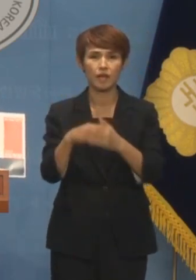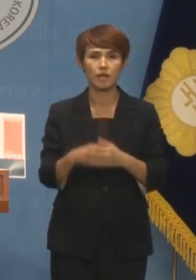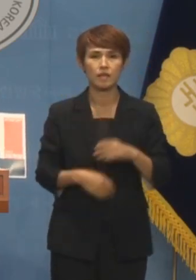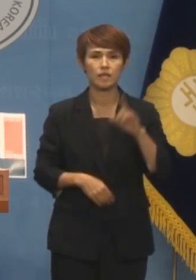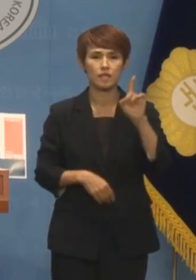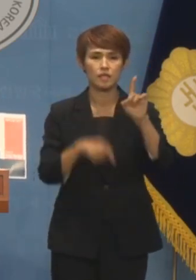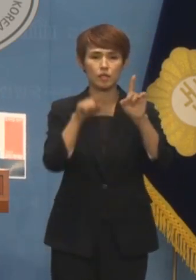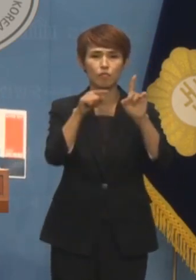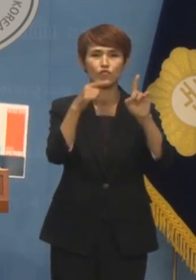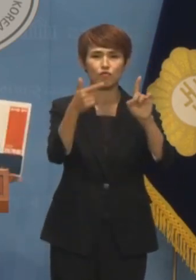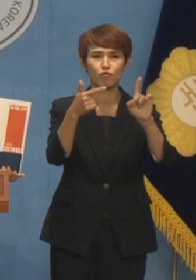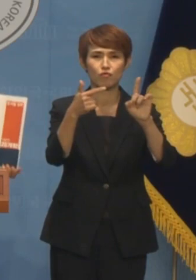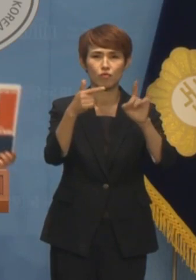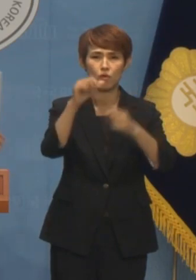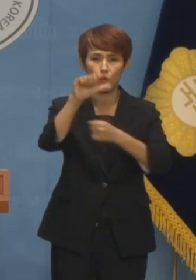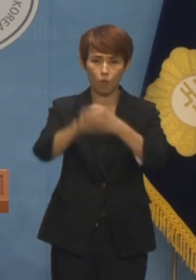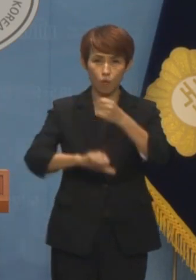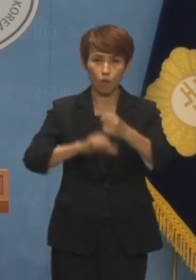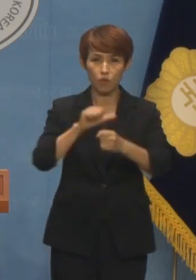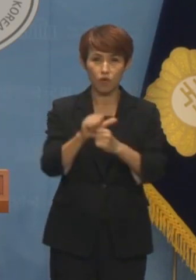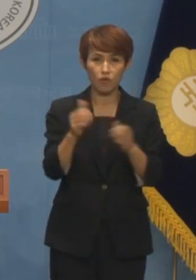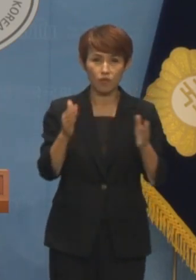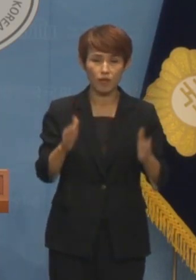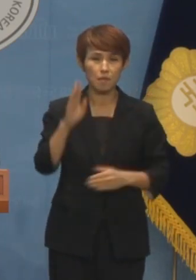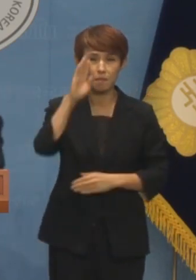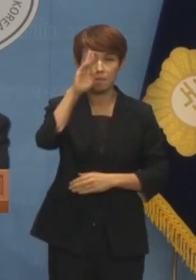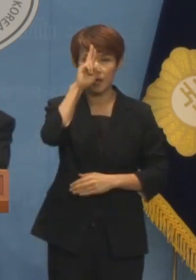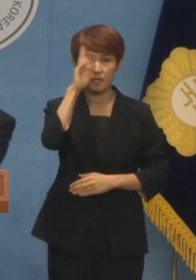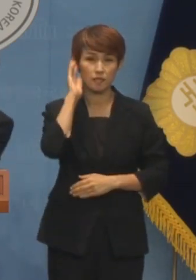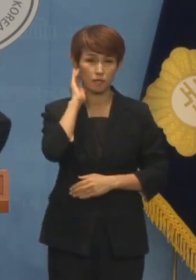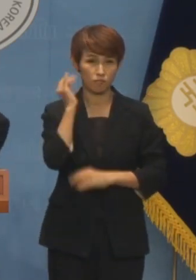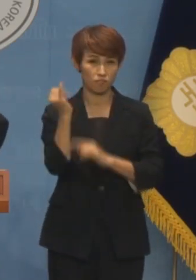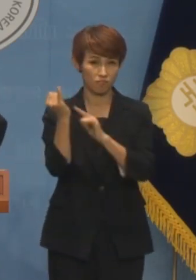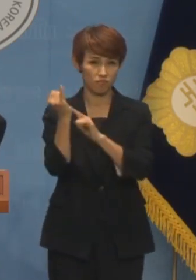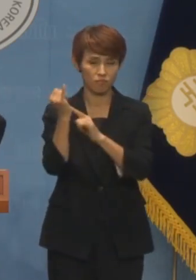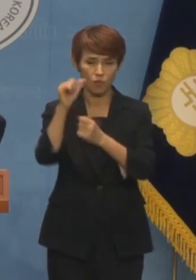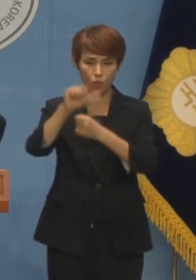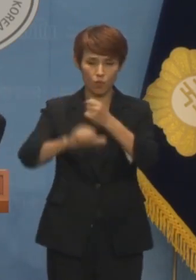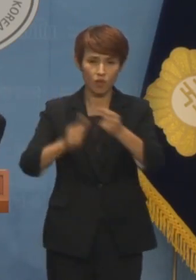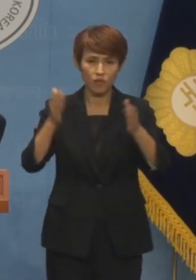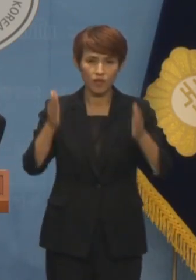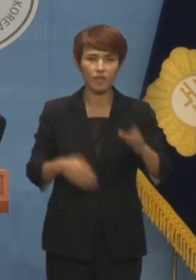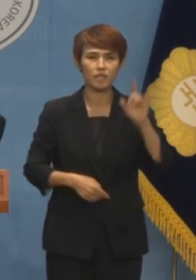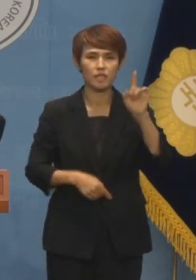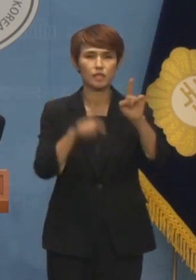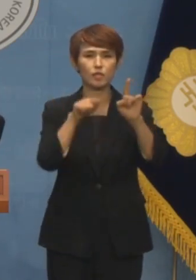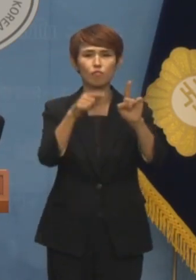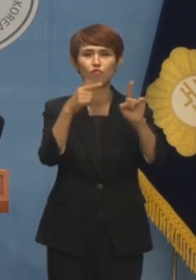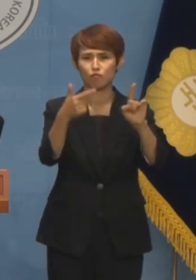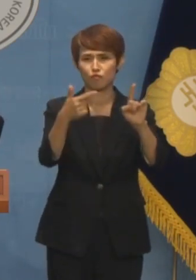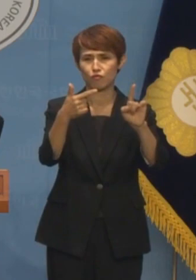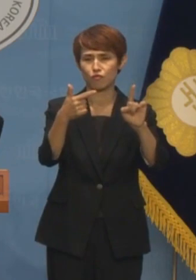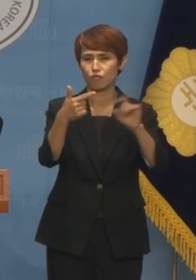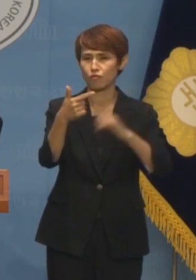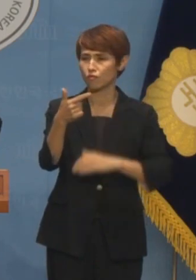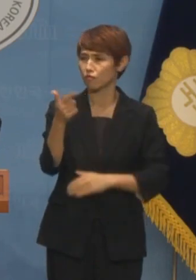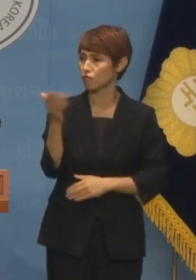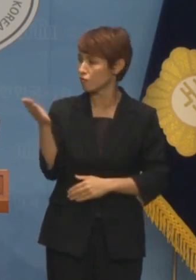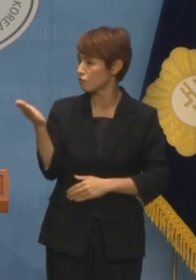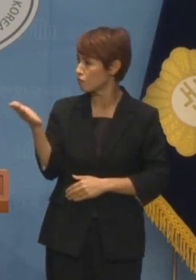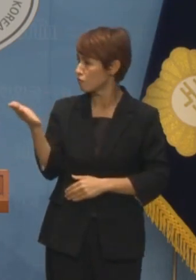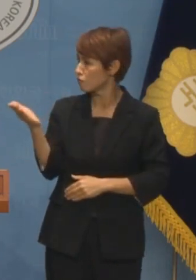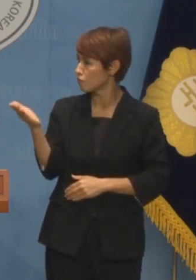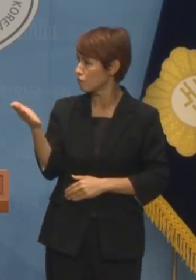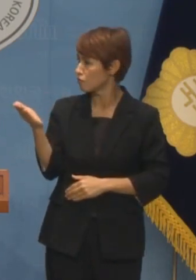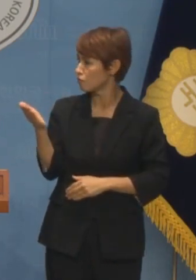1.6개 항 5년 동안 박근혜 정부는 5년 동안 1.6개 항에 불과합니다.